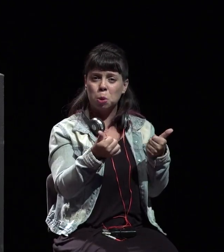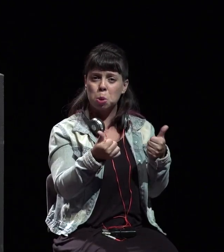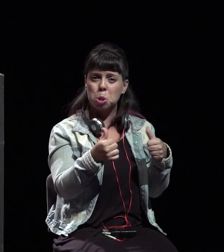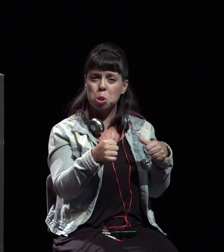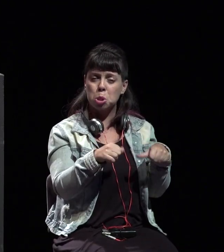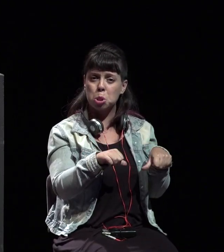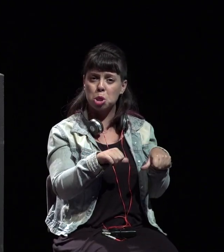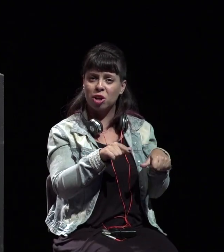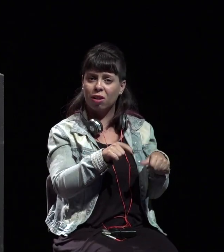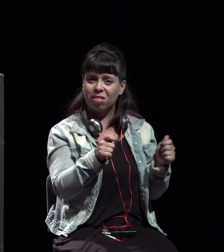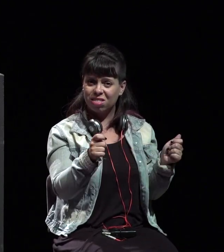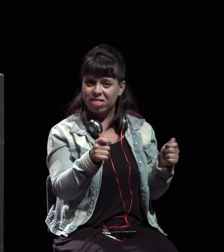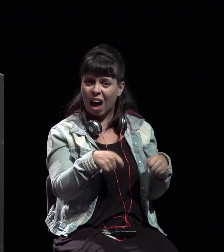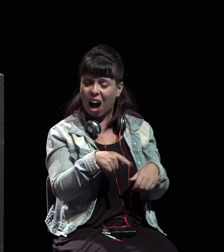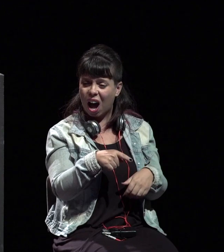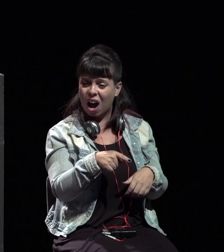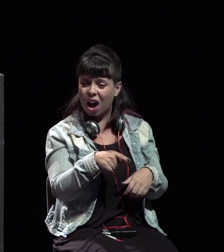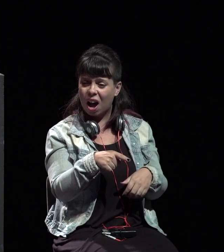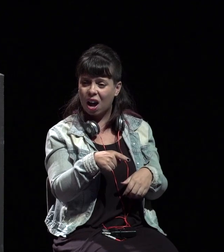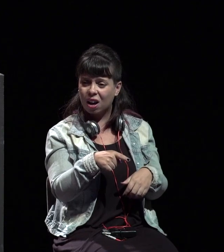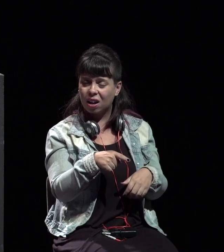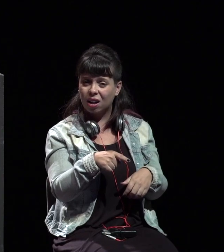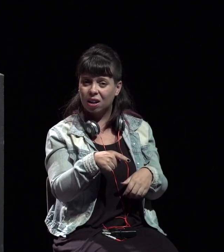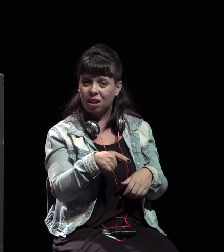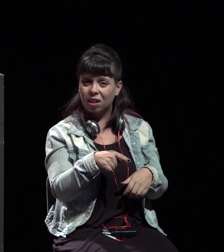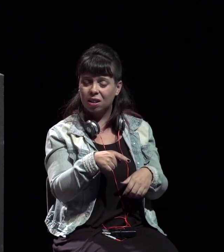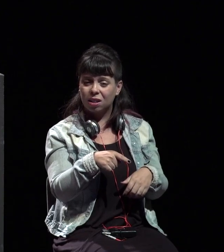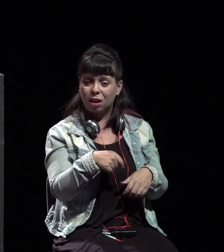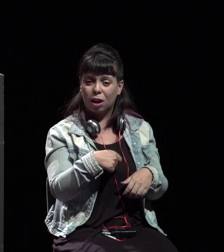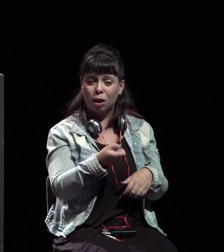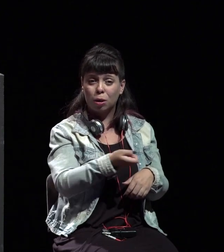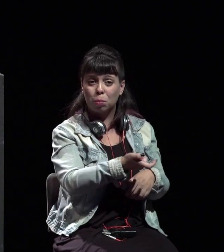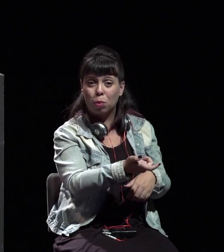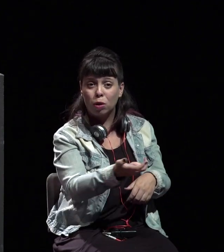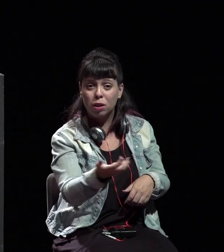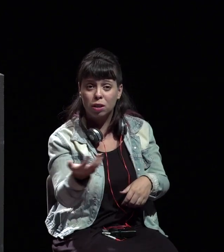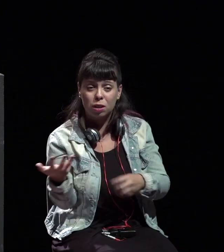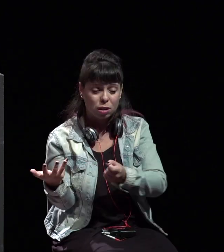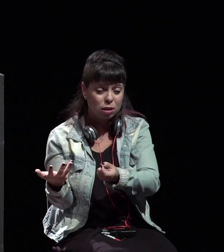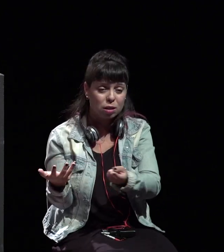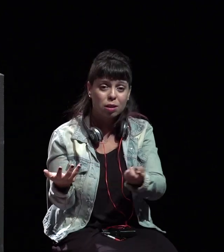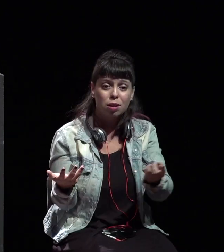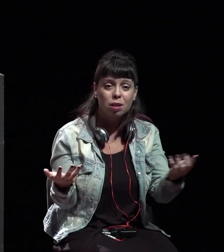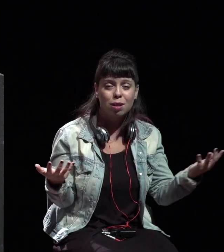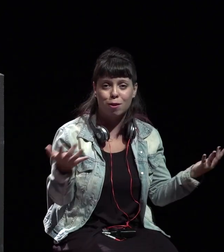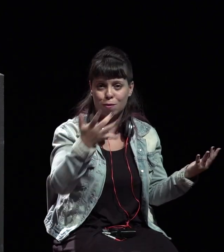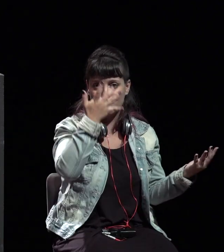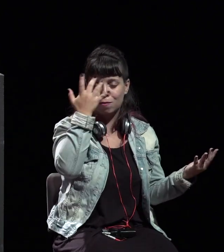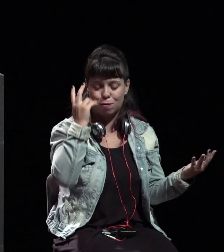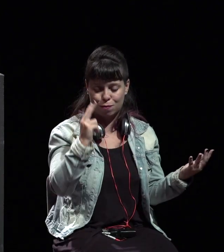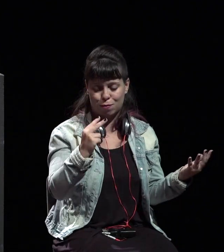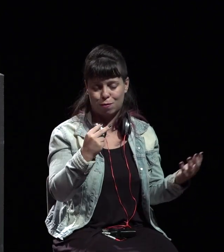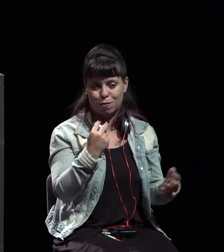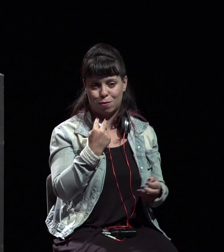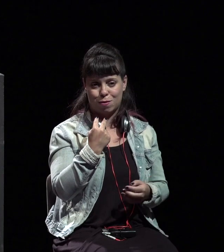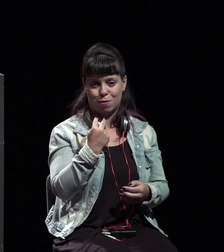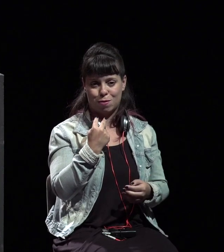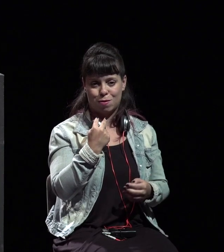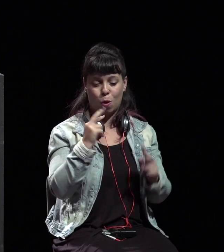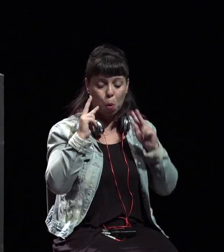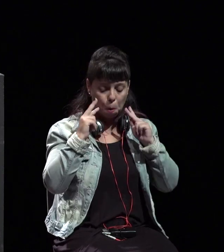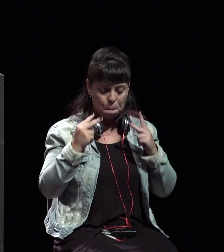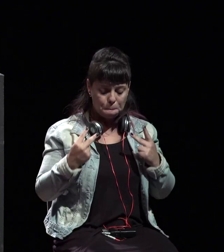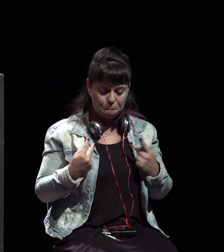incapazes de abarcar o mosaico possível de acepções do que se chama de